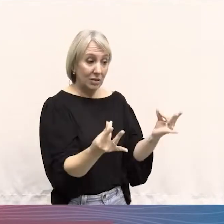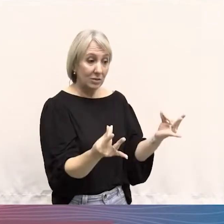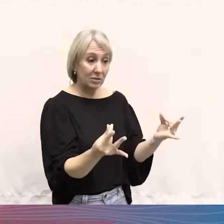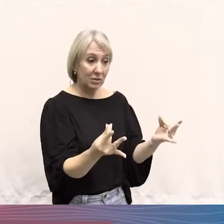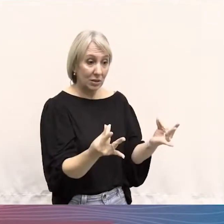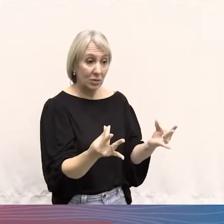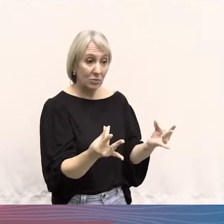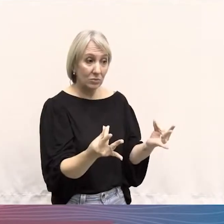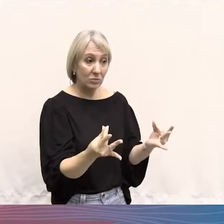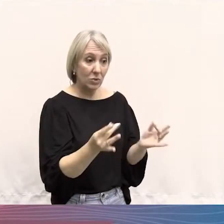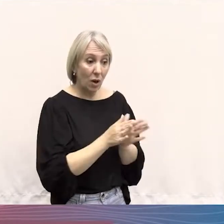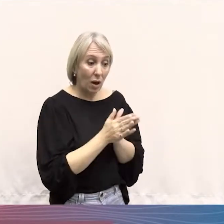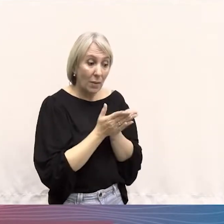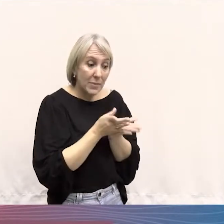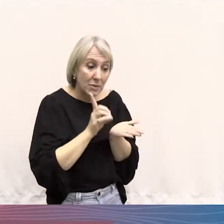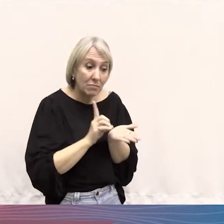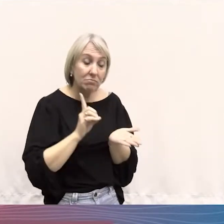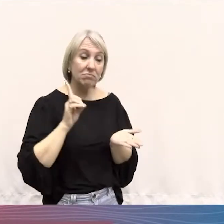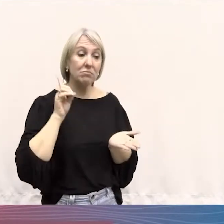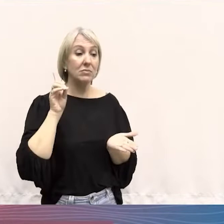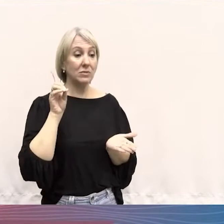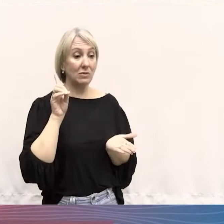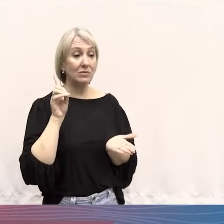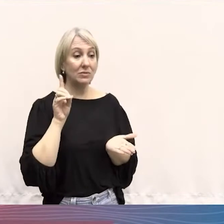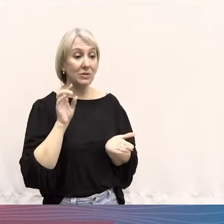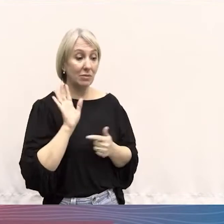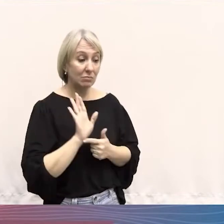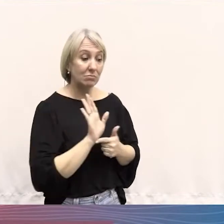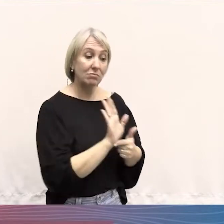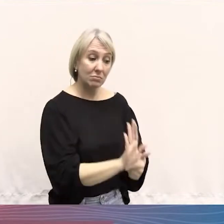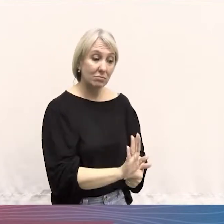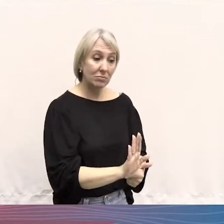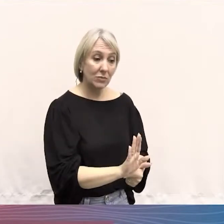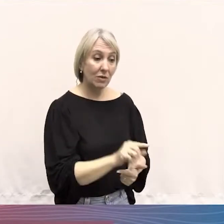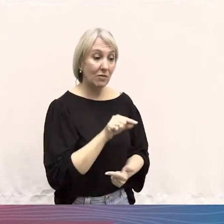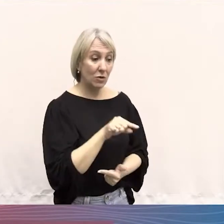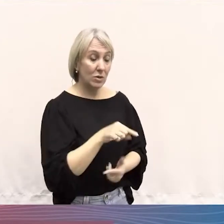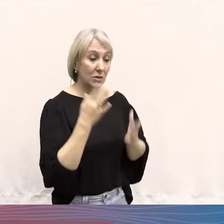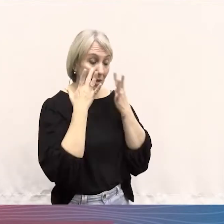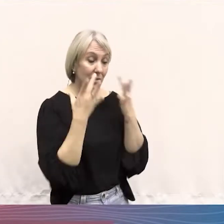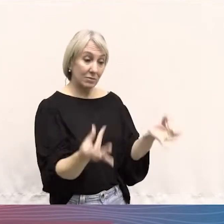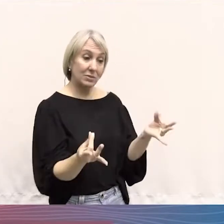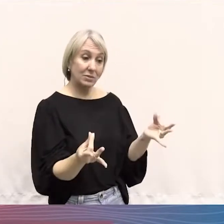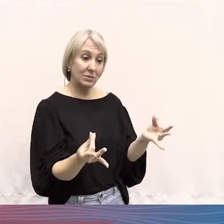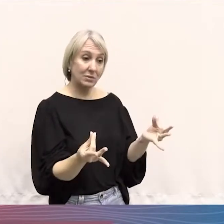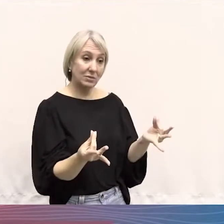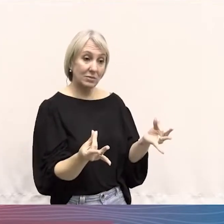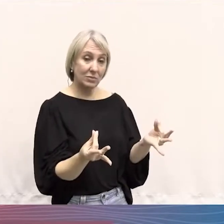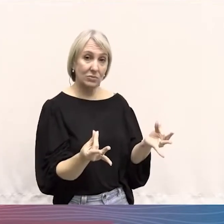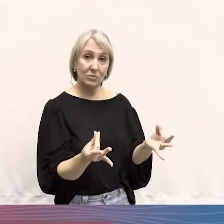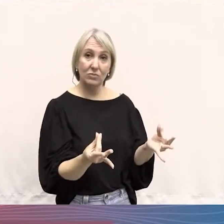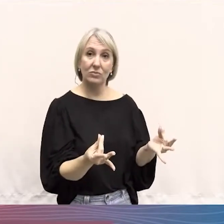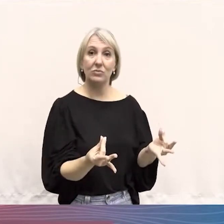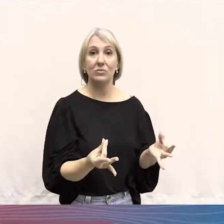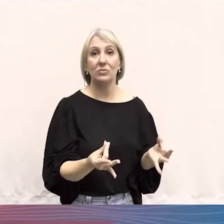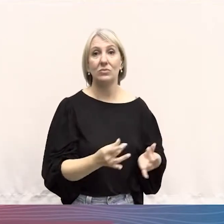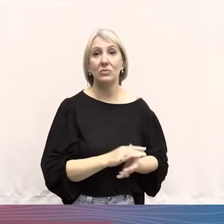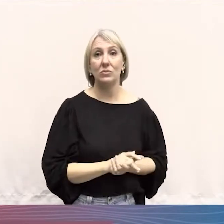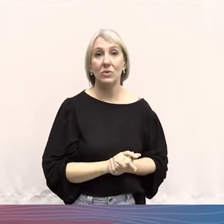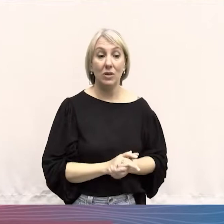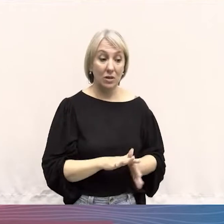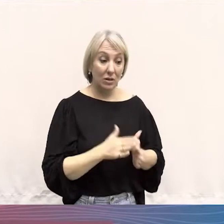voz é a palavra do Senhor, palavra profética. Aleluia.